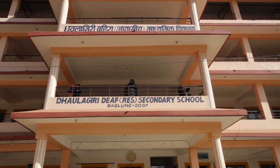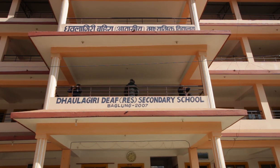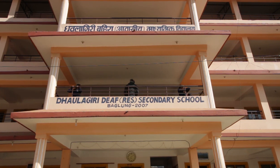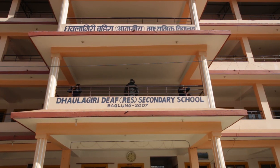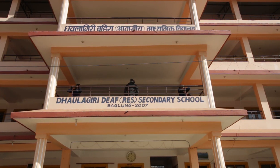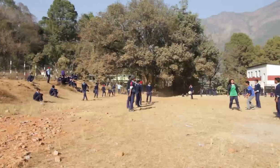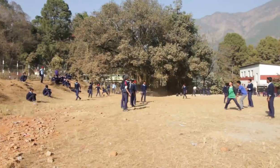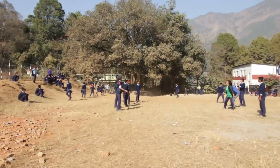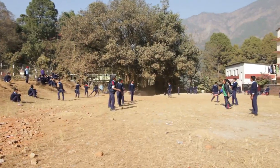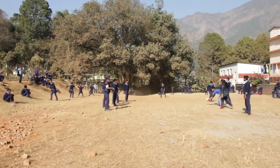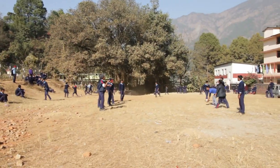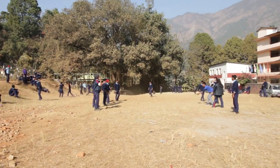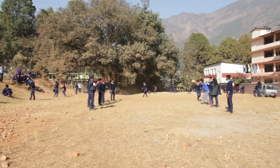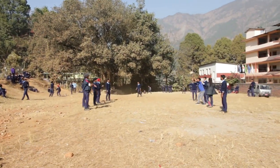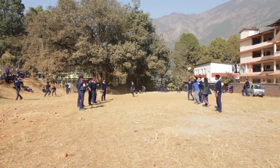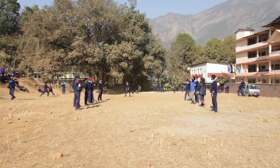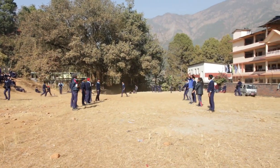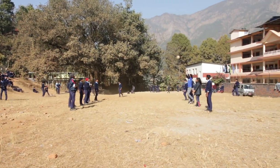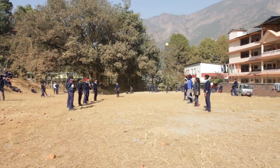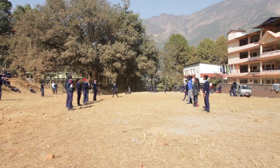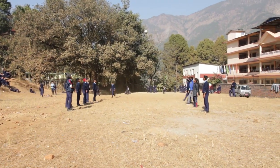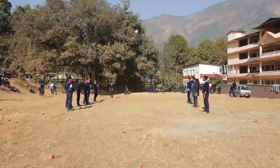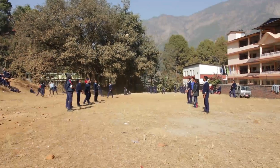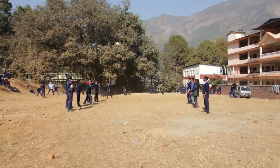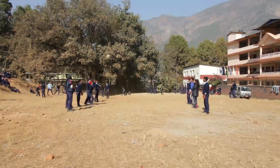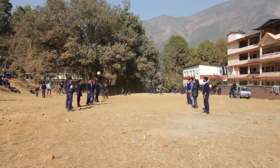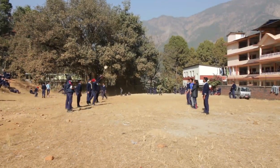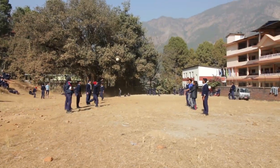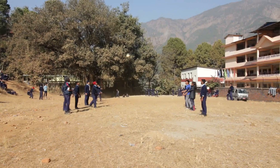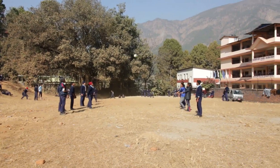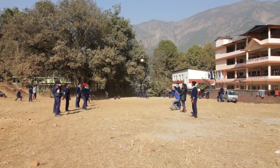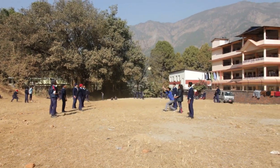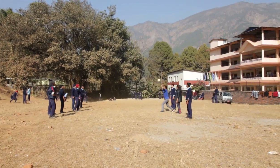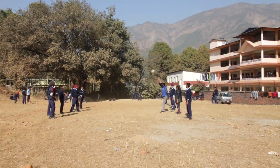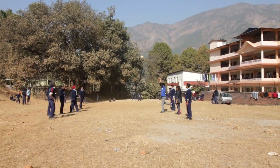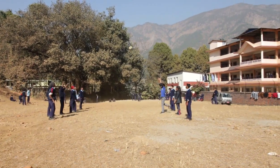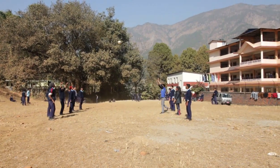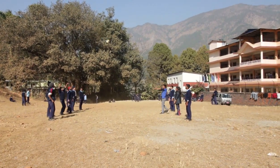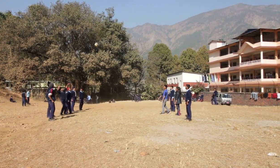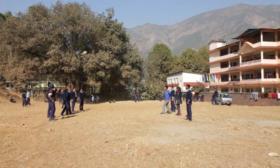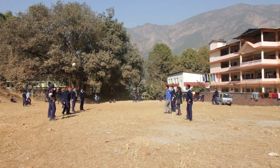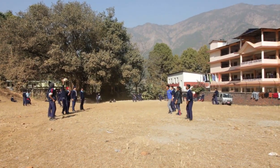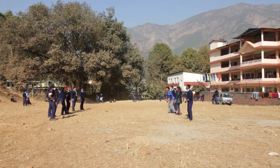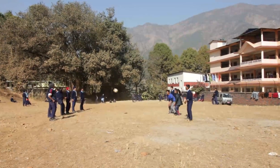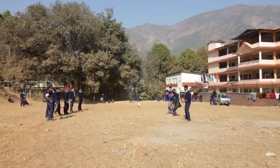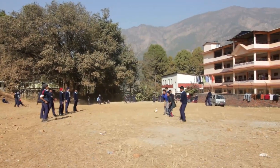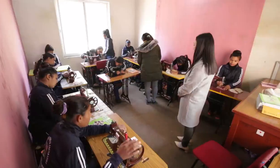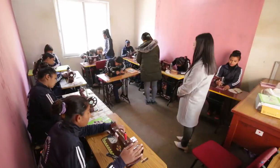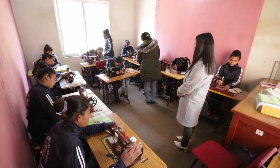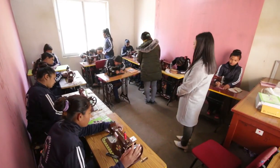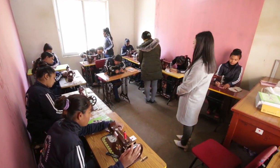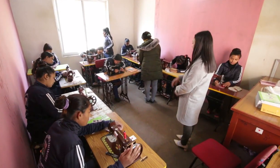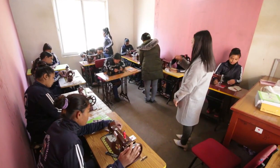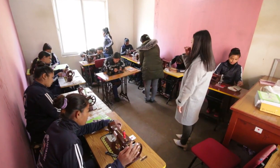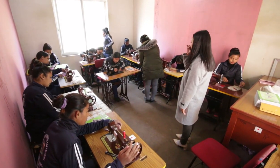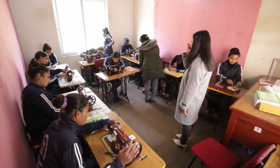सरकारी संस्थाहरूका साथै नेपाल आर्मी जापानिज एम्बेसी बागलुङ नगर विकास कोषले पनि सहयोग गरिरहेको छ